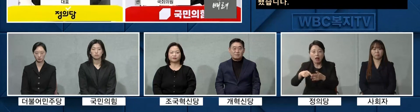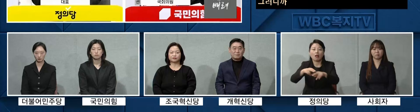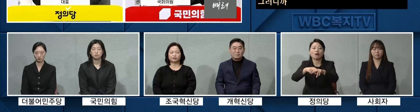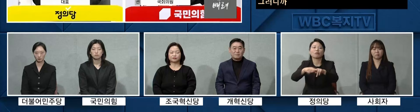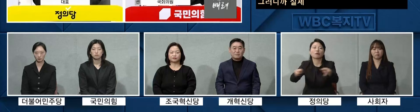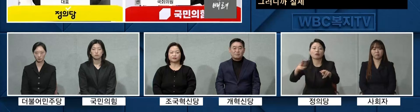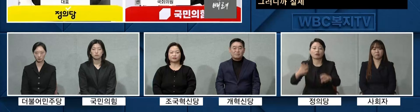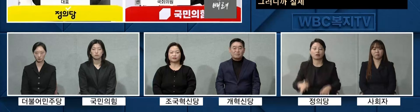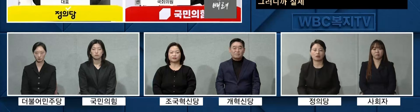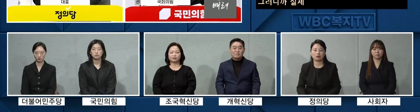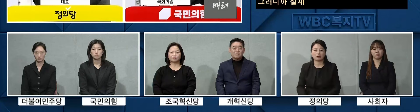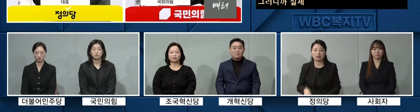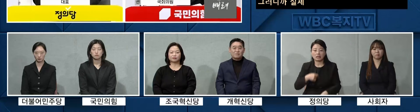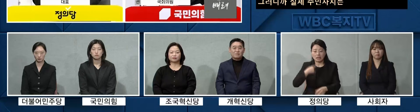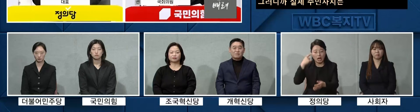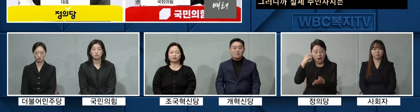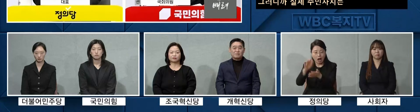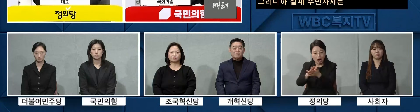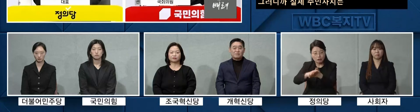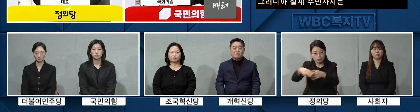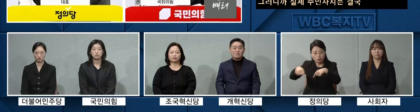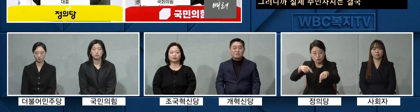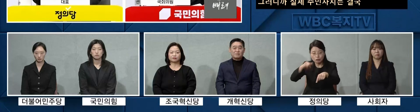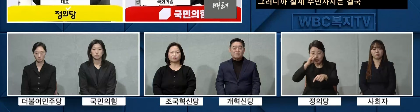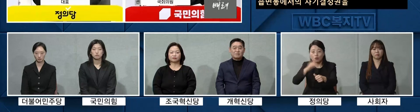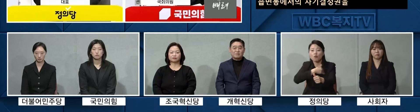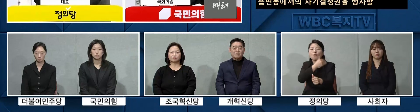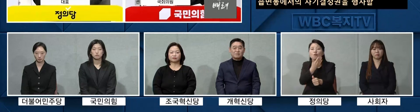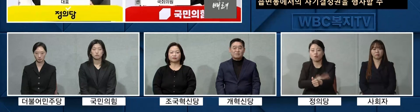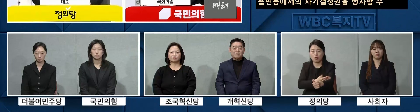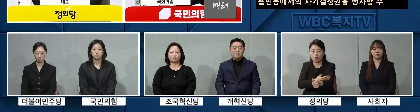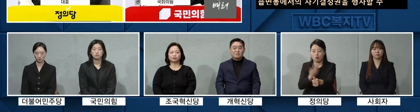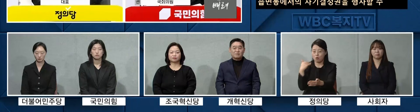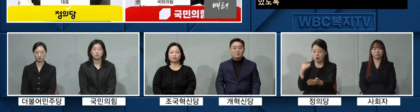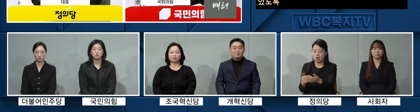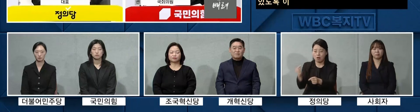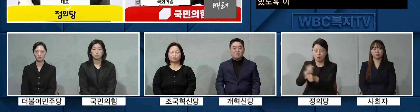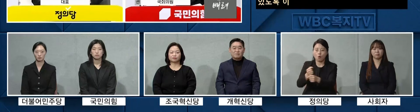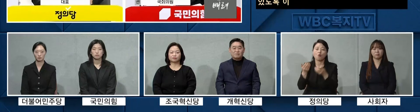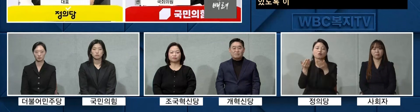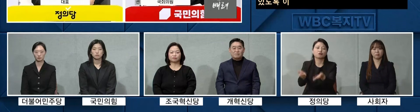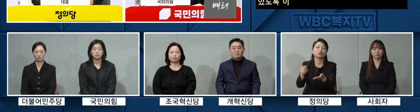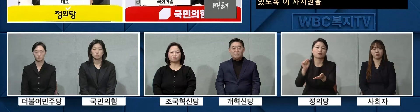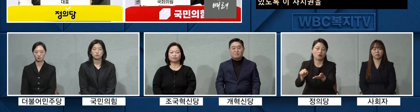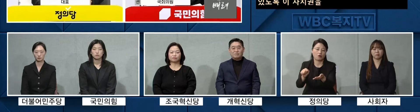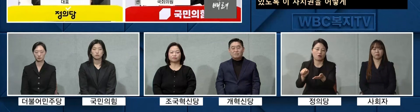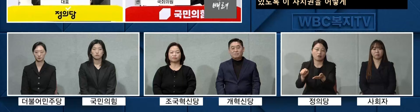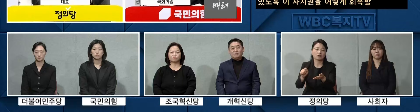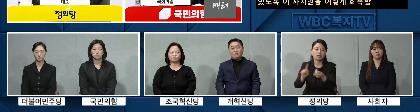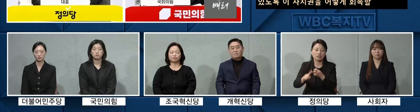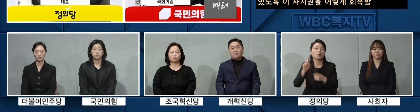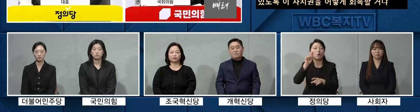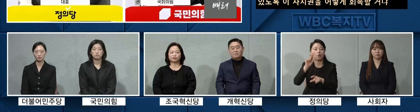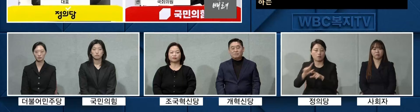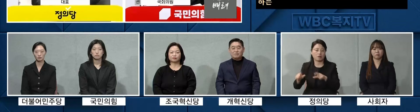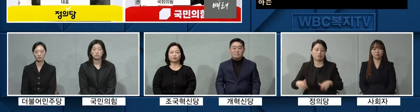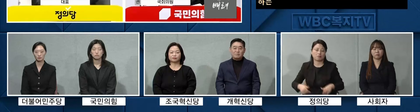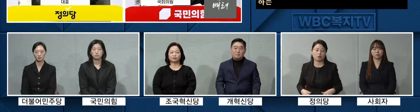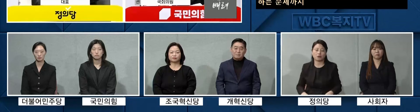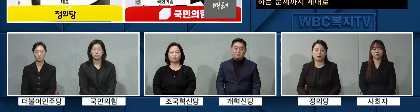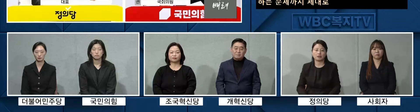읍면동에서의 자기결정권을 행사할 수 있도록 이 자치권을 어떻게 회복할 거냐 하는 문제까지를 제대로 고민해 봐야 된다고